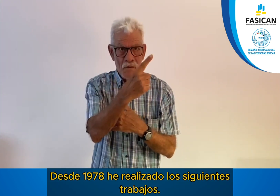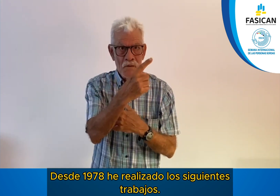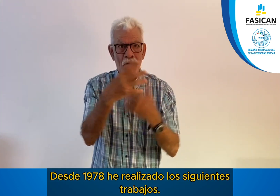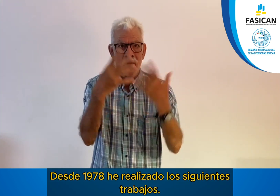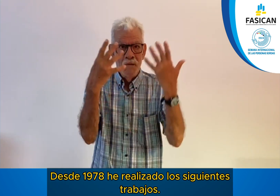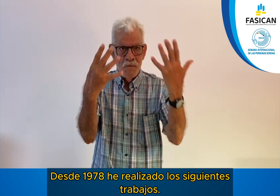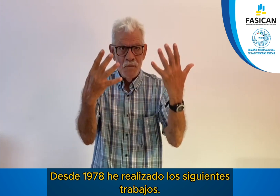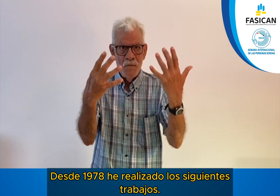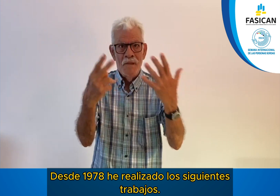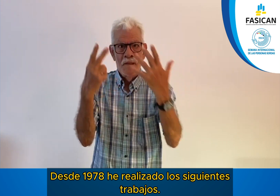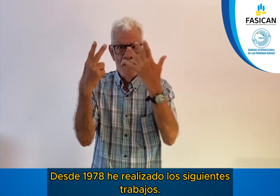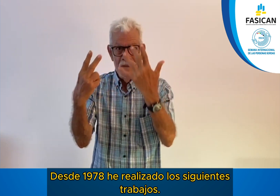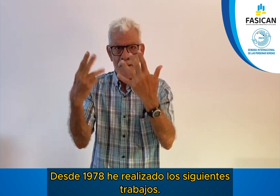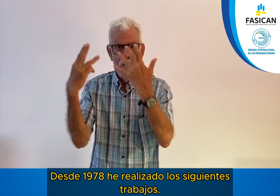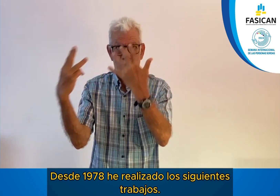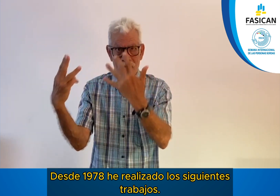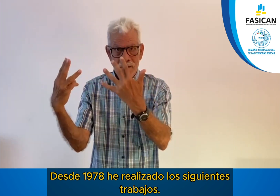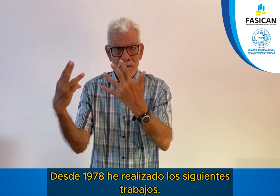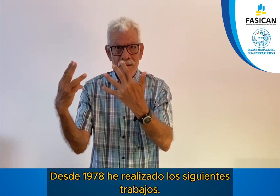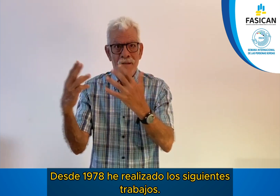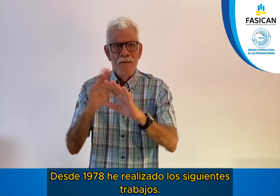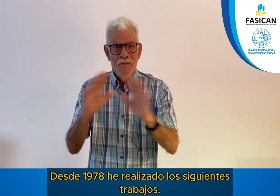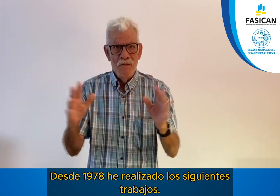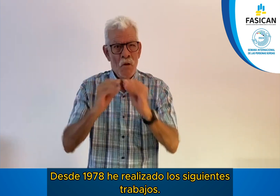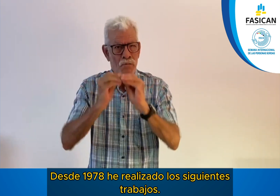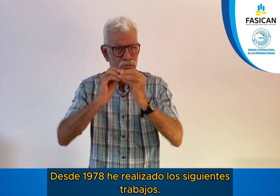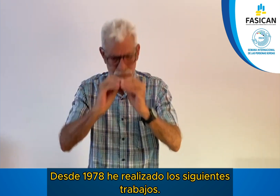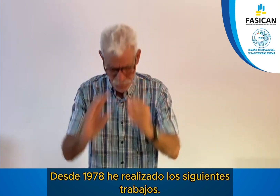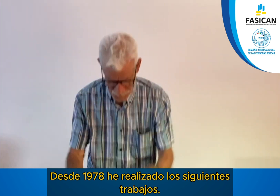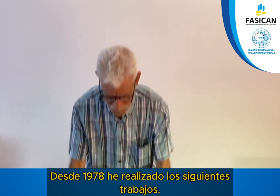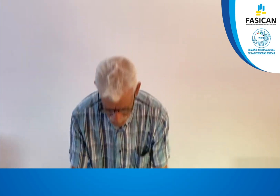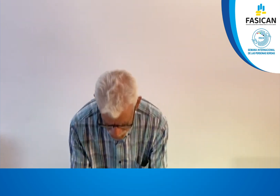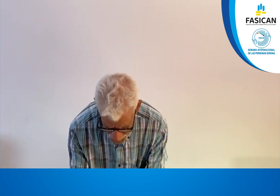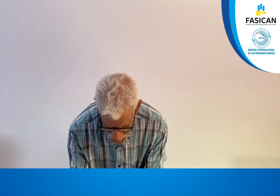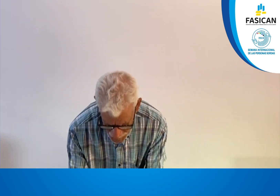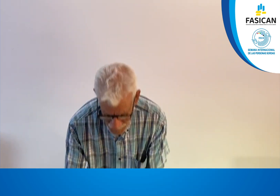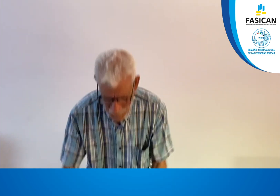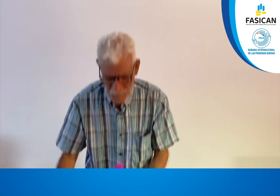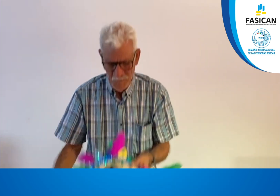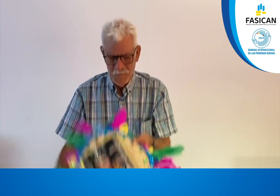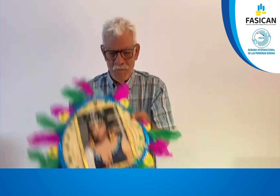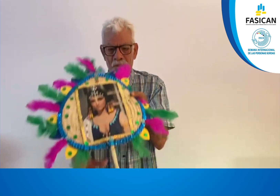Desde 1978 he realizado los siguientes trabajos.